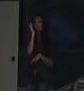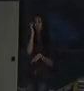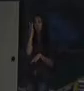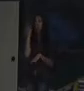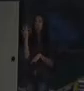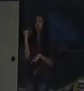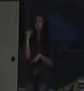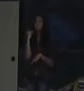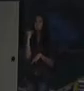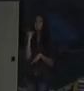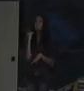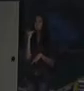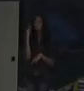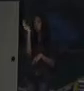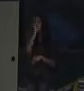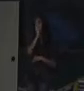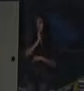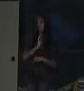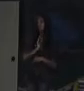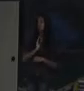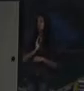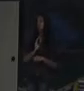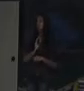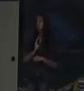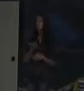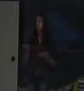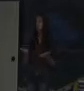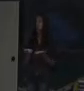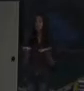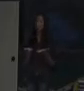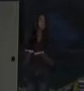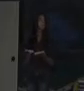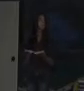poste do Banco do Brasil, no momento desse,